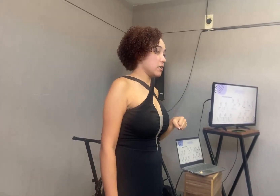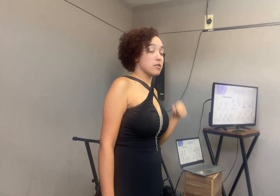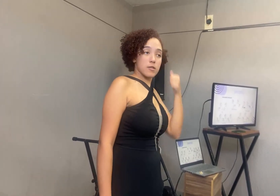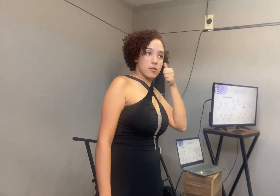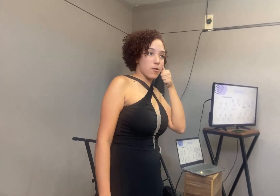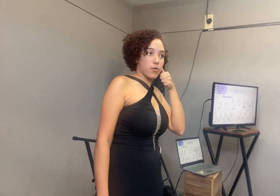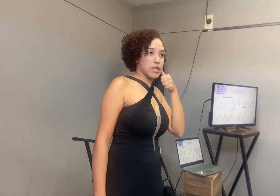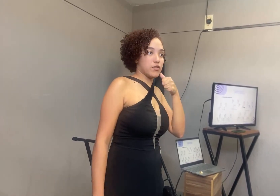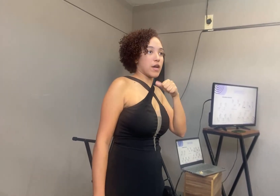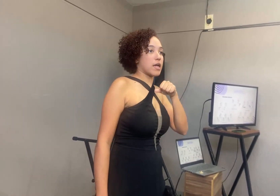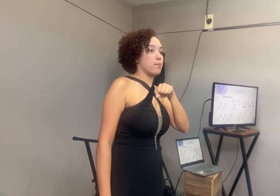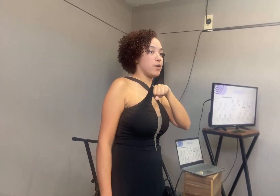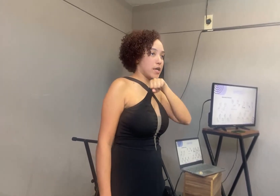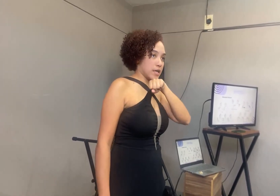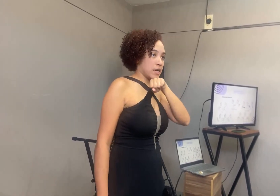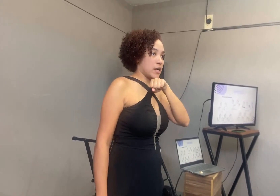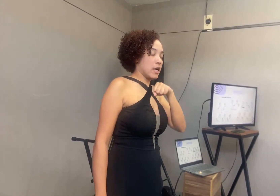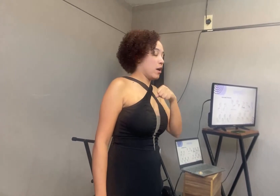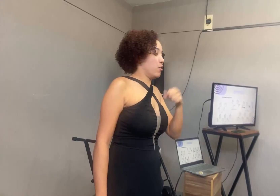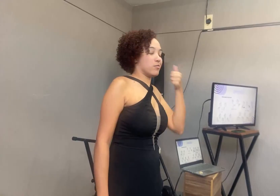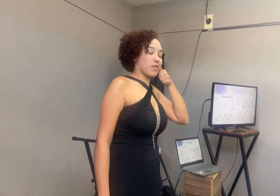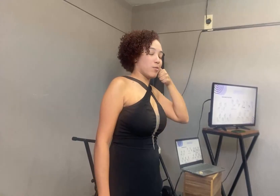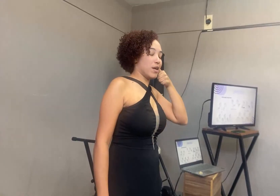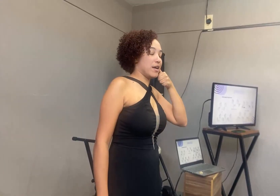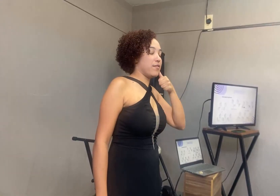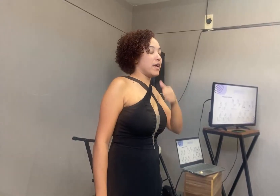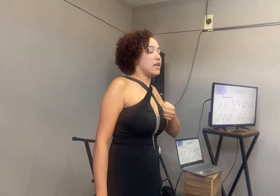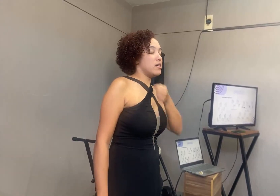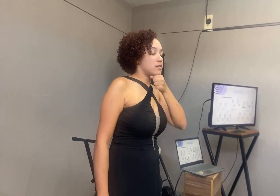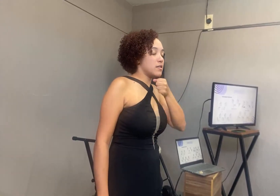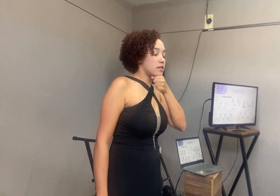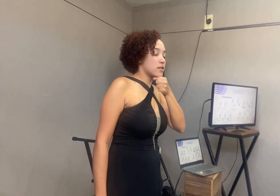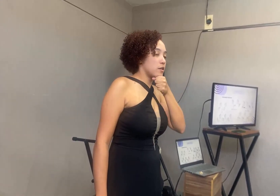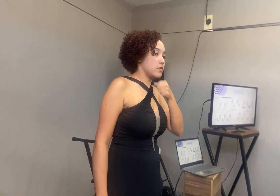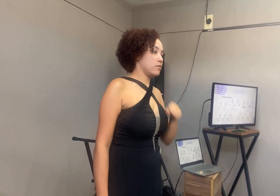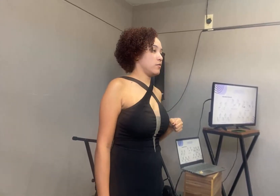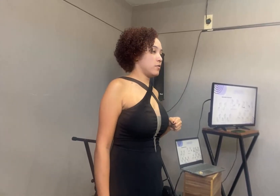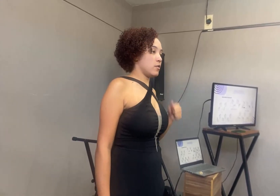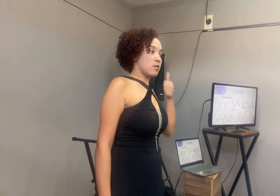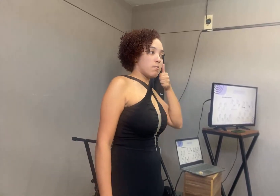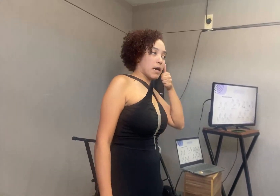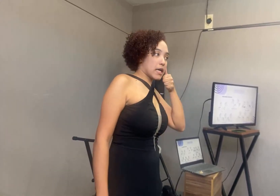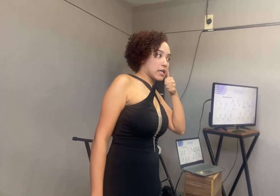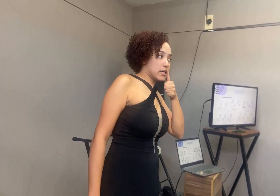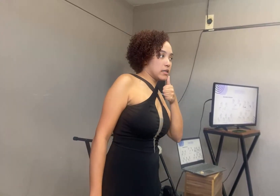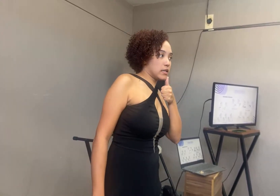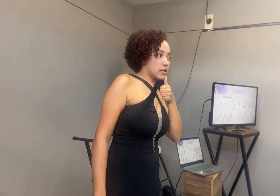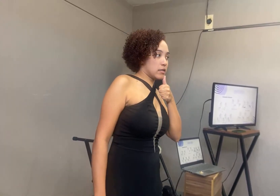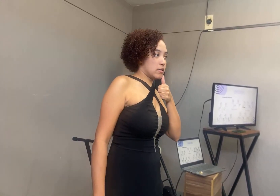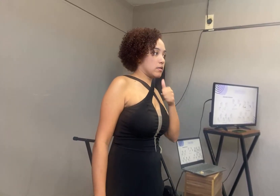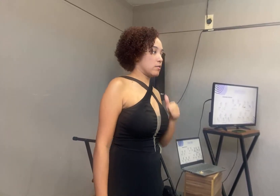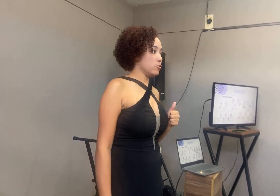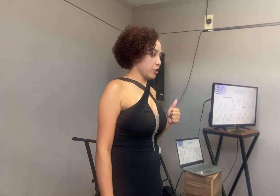certo? Só vou identificar que a mulher, mulher velha, pessoal, marca o